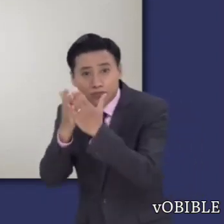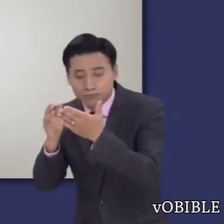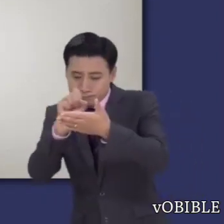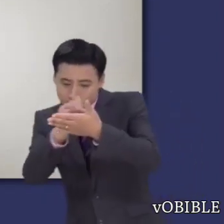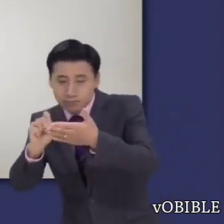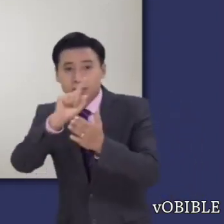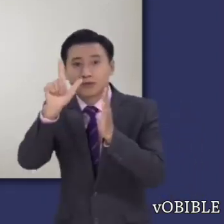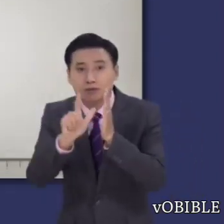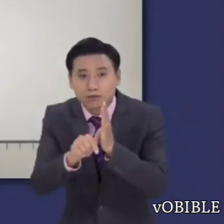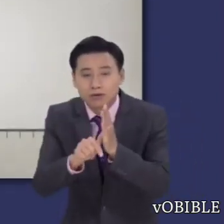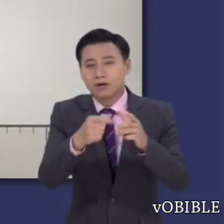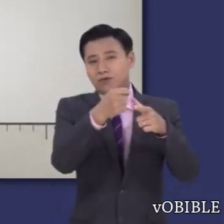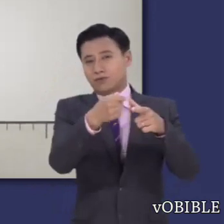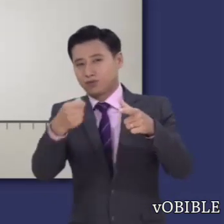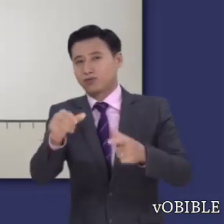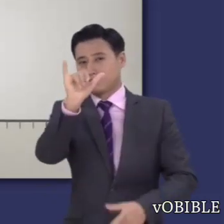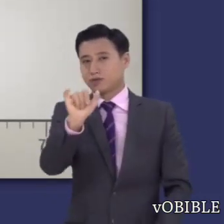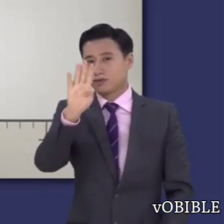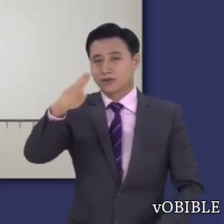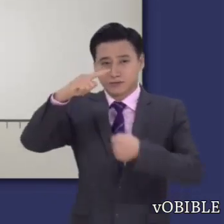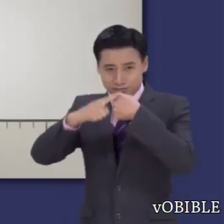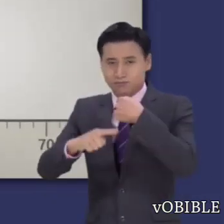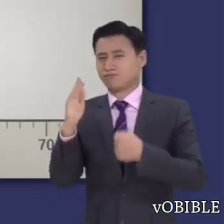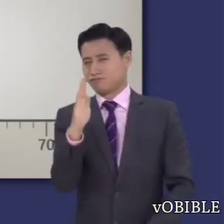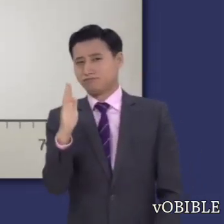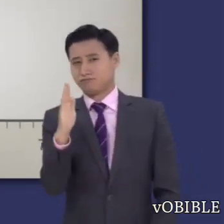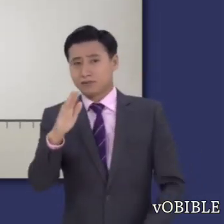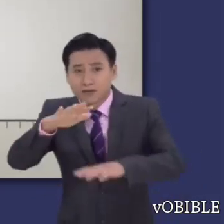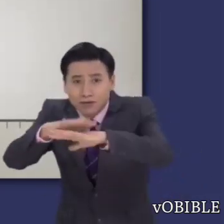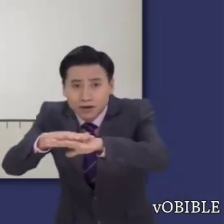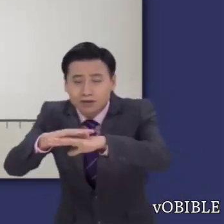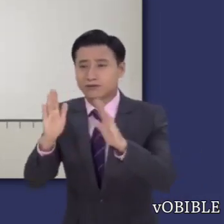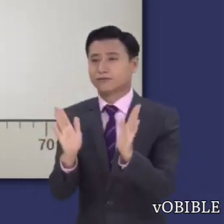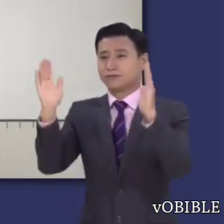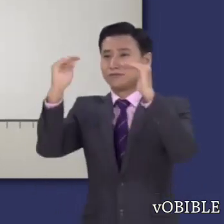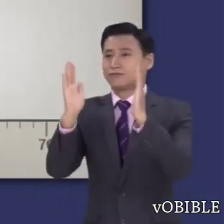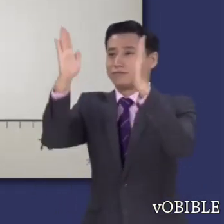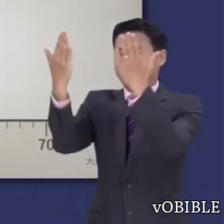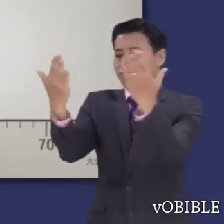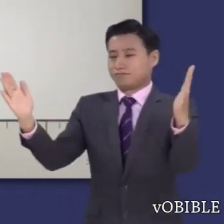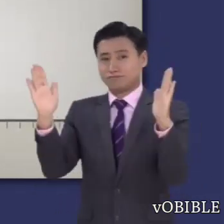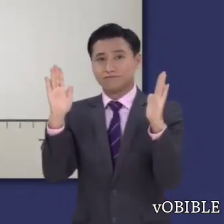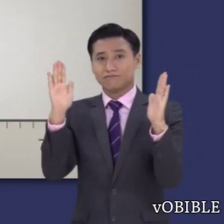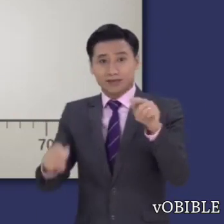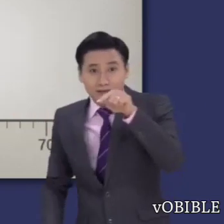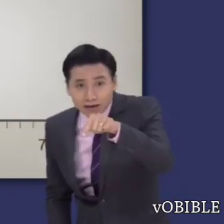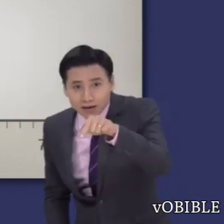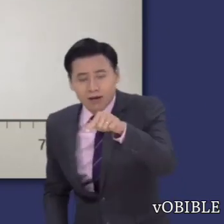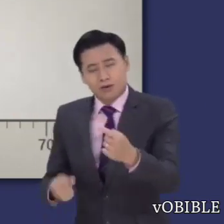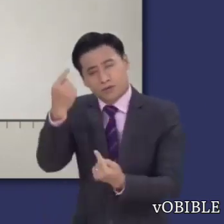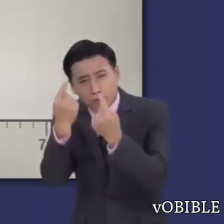的。他在写下彼得前书后不久，在大约公元64年写下彼得后